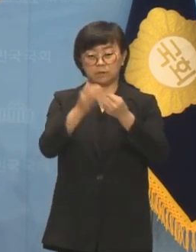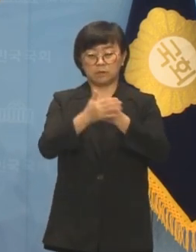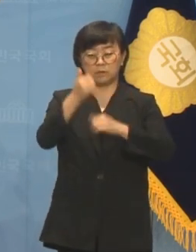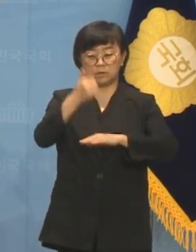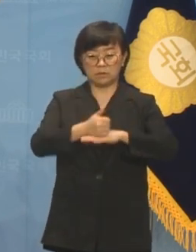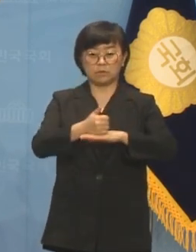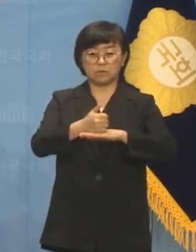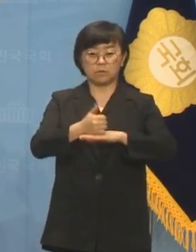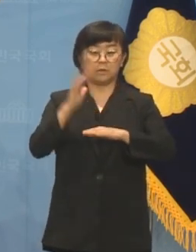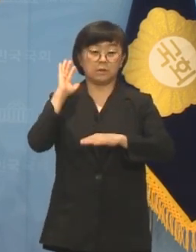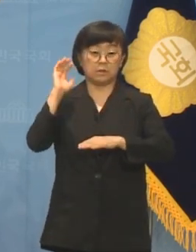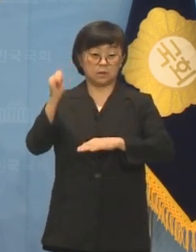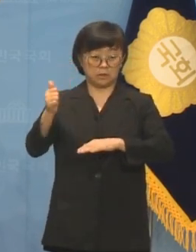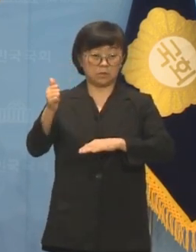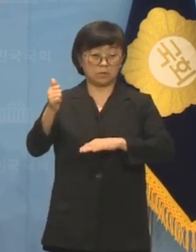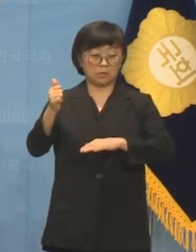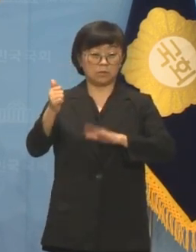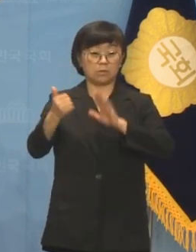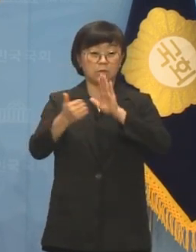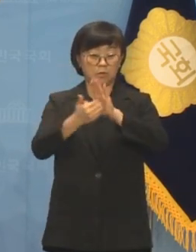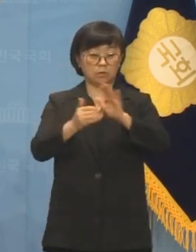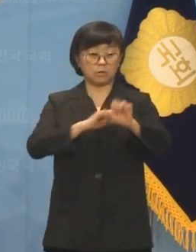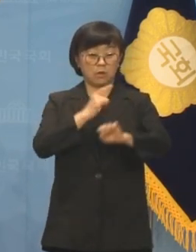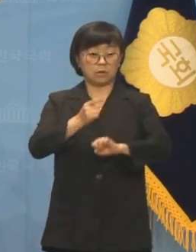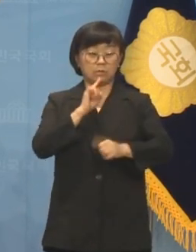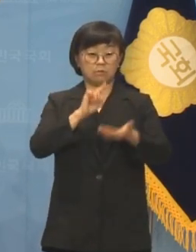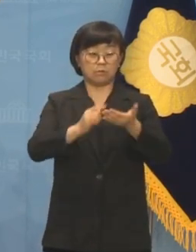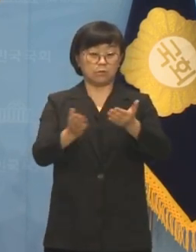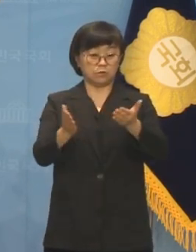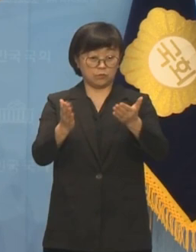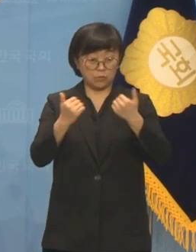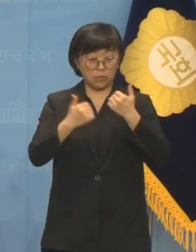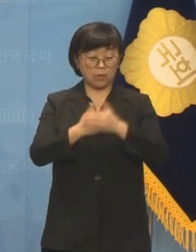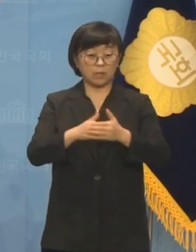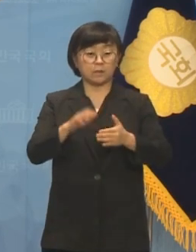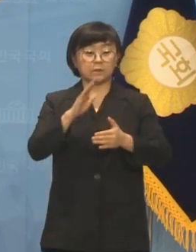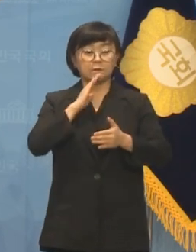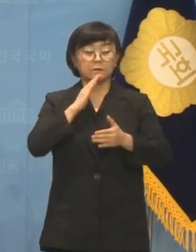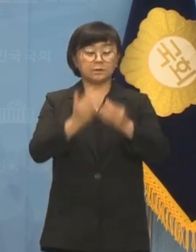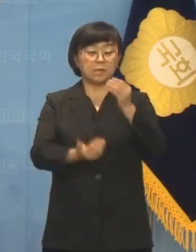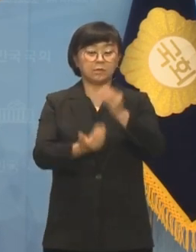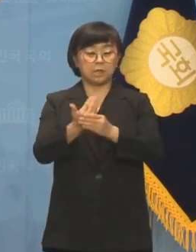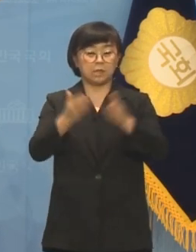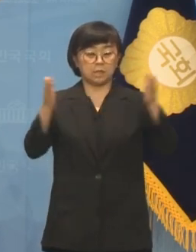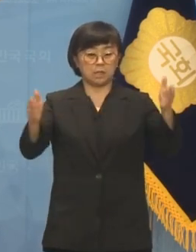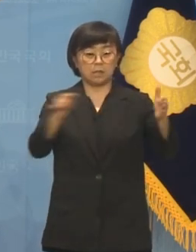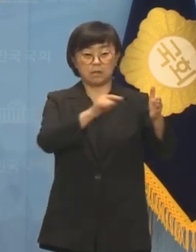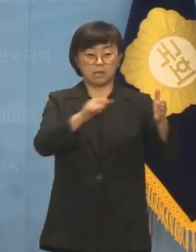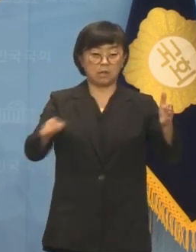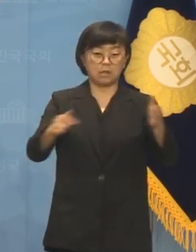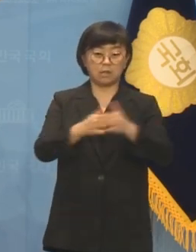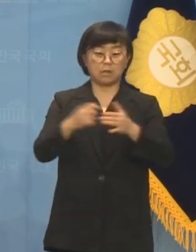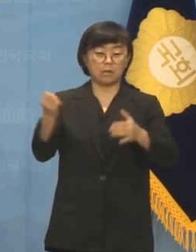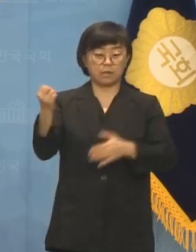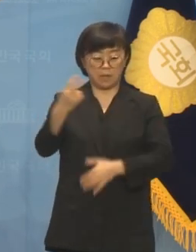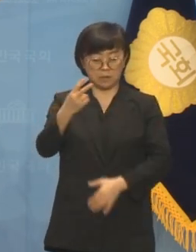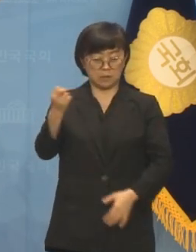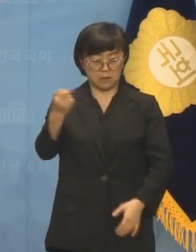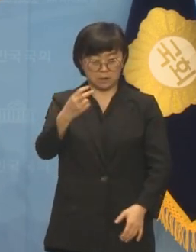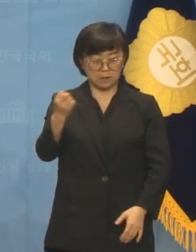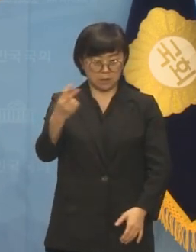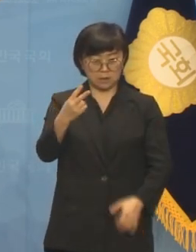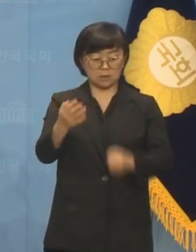결국 대통령의 거부권 행사를 유도해 참사를 총선 기간 내내 재탕,